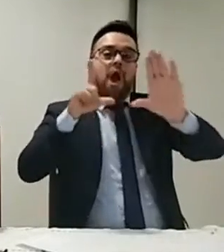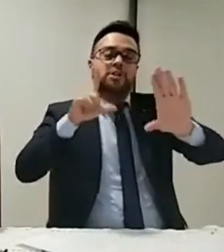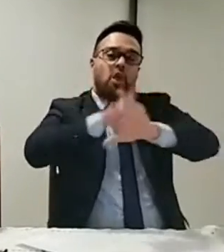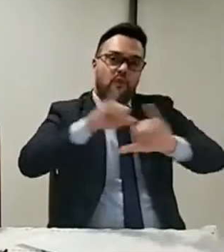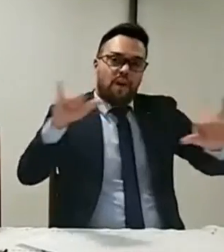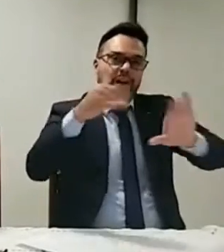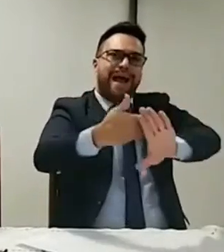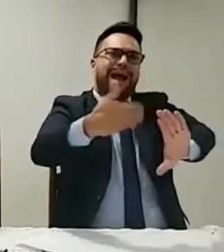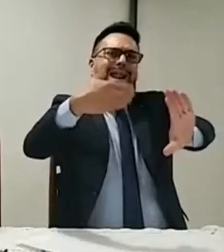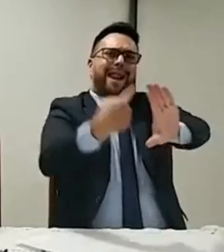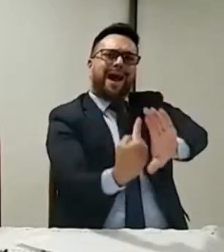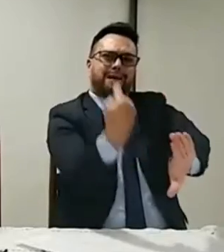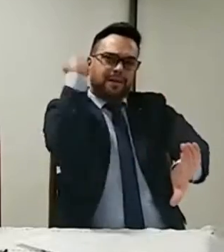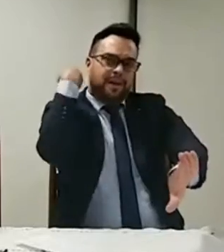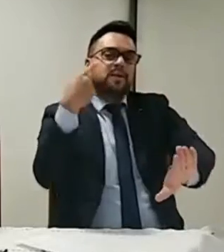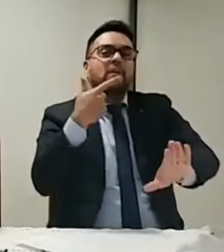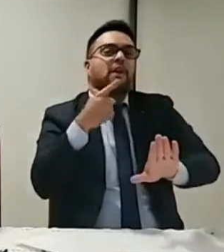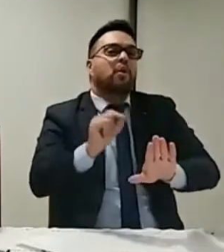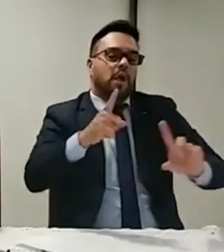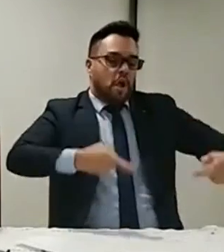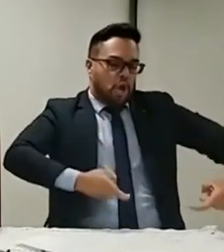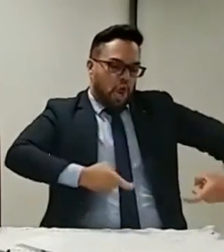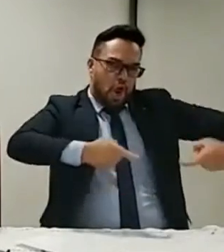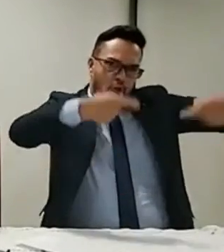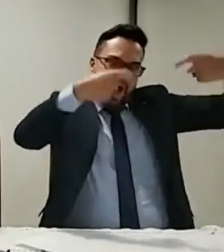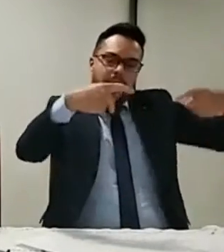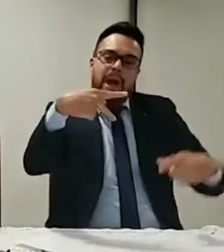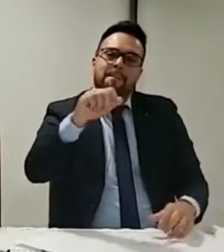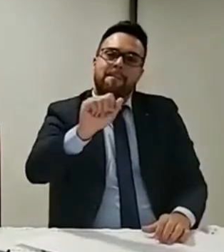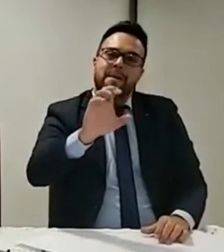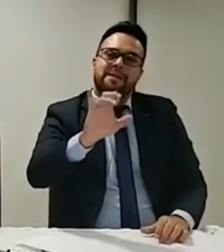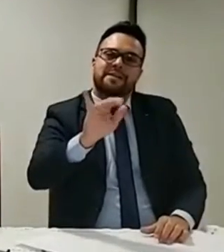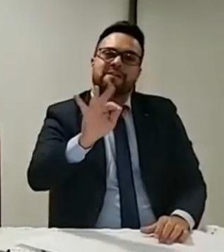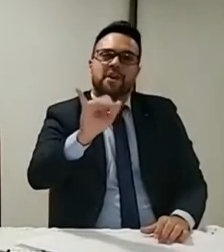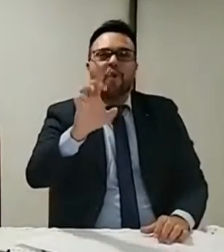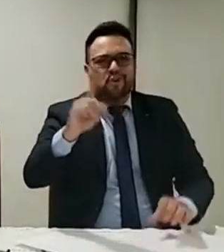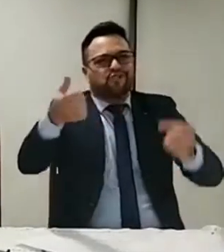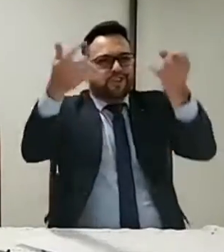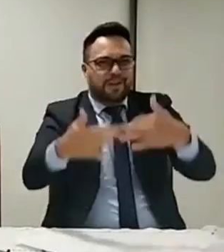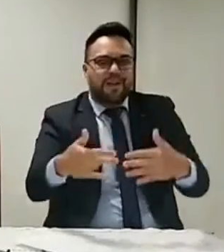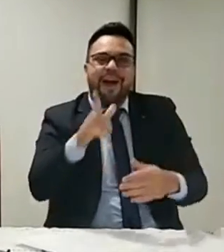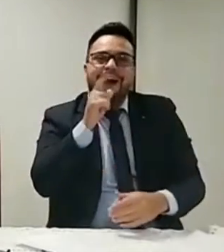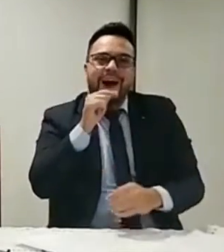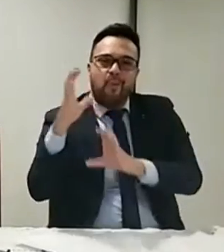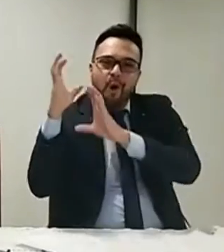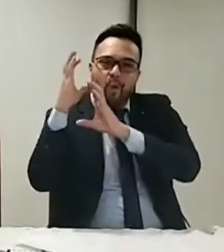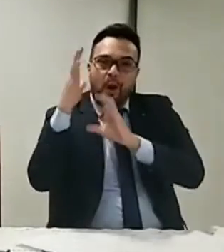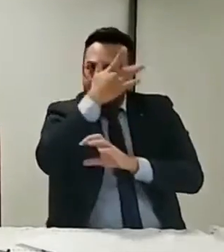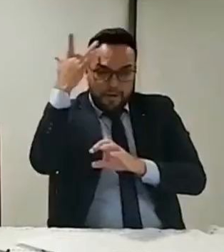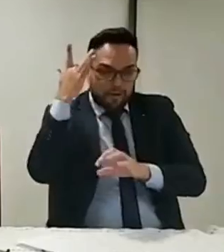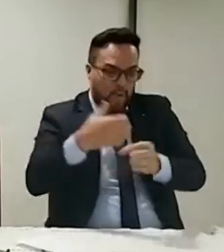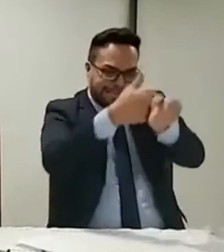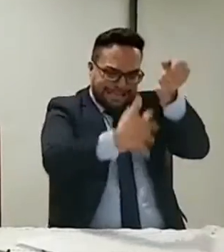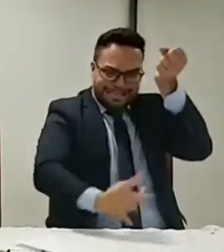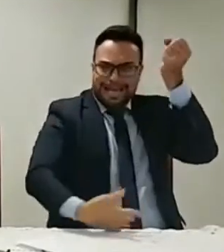aqui lá atrás, na Guerra do Pacífico. Da água de coco. Pô, o cara chegava sem sangue, ferido,